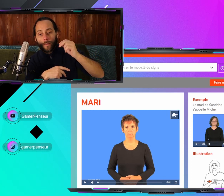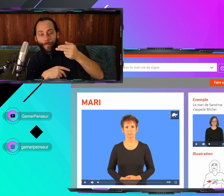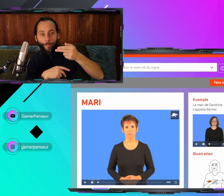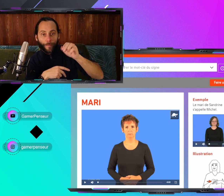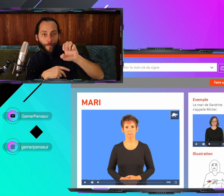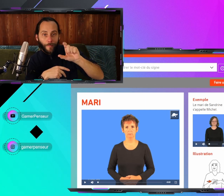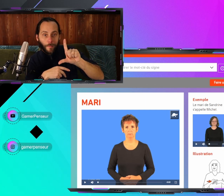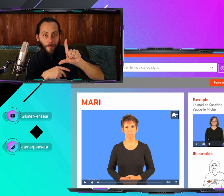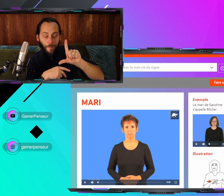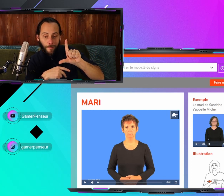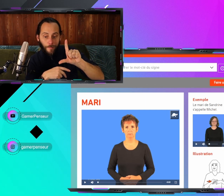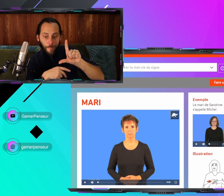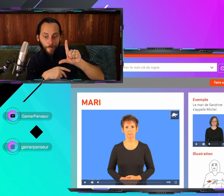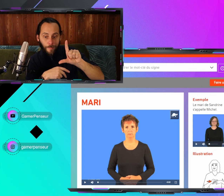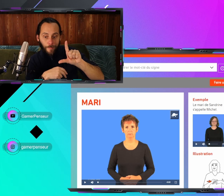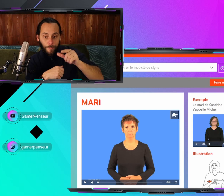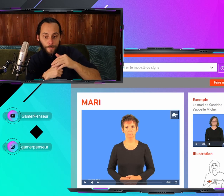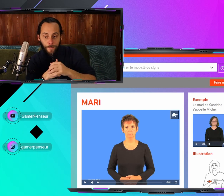Michel.